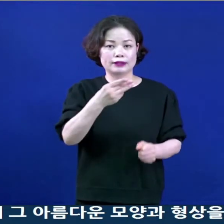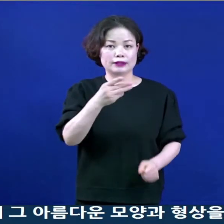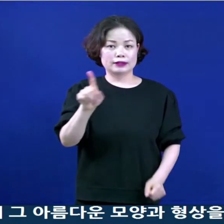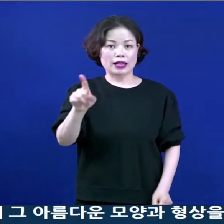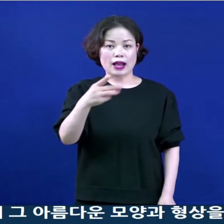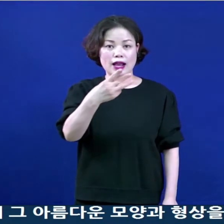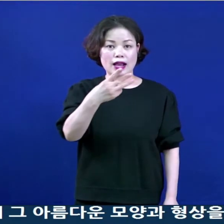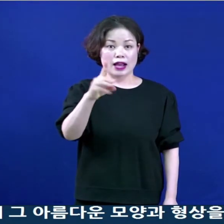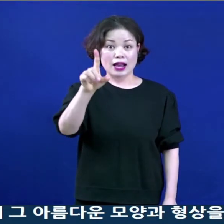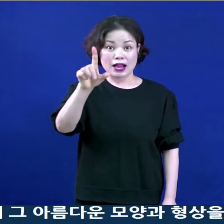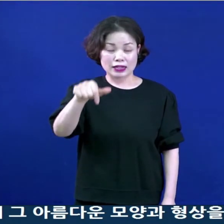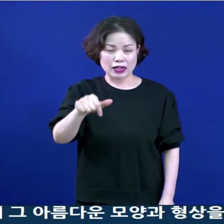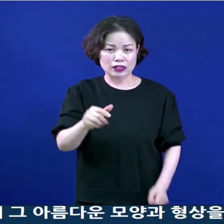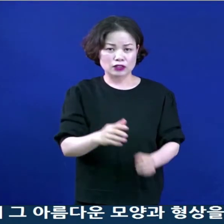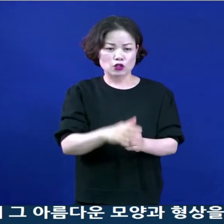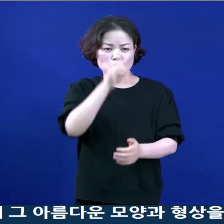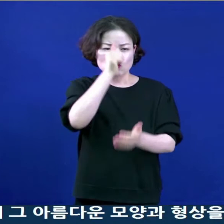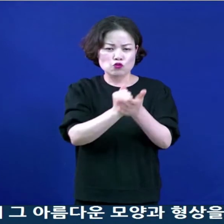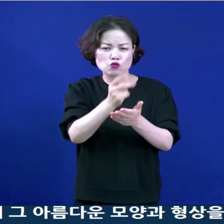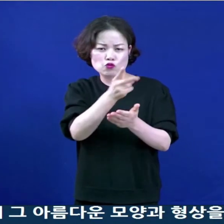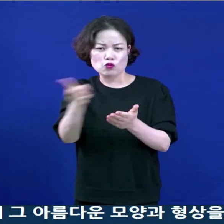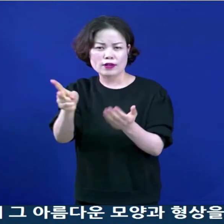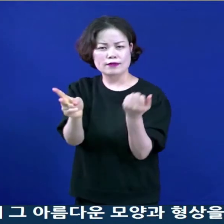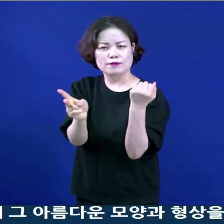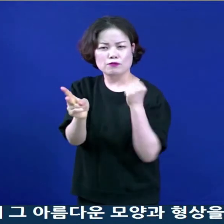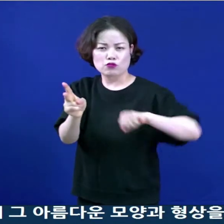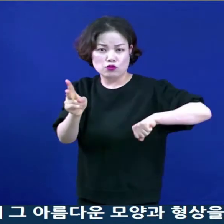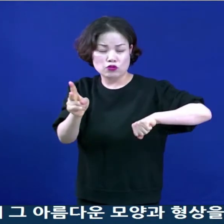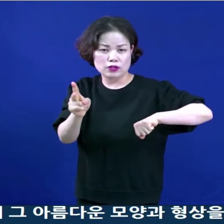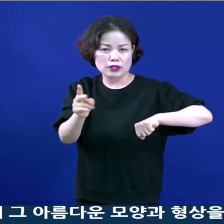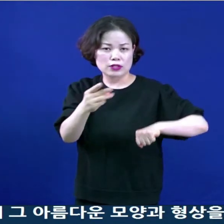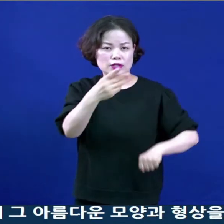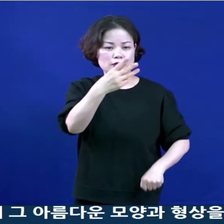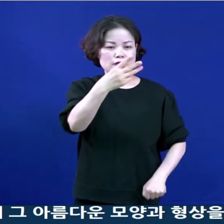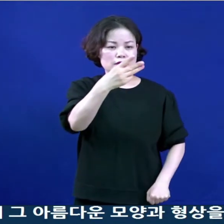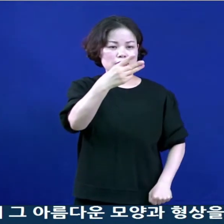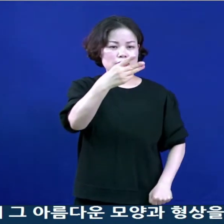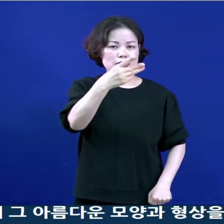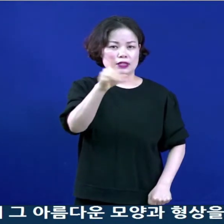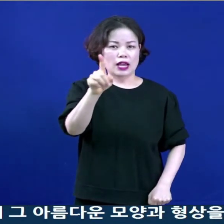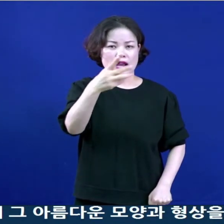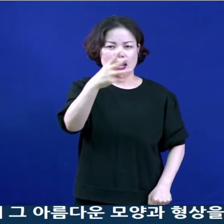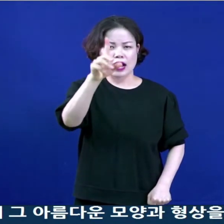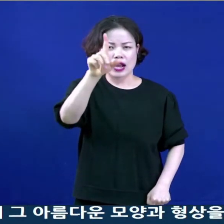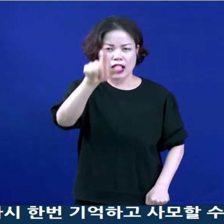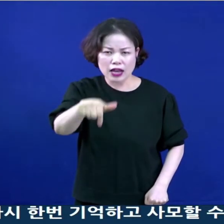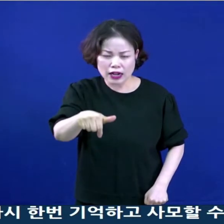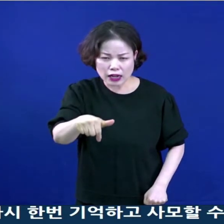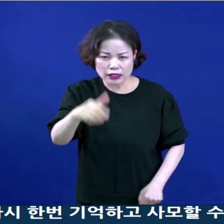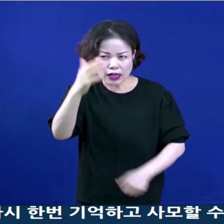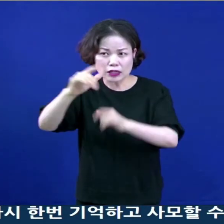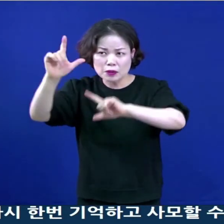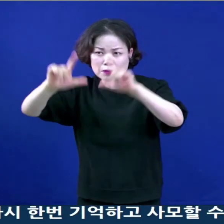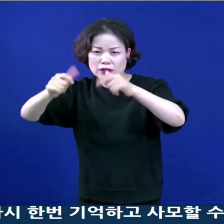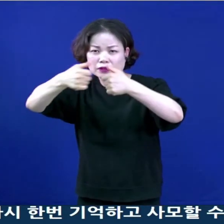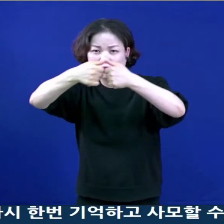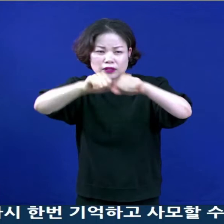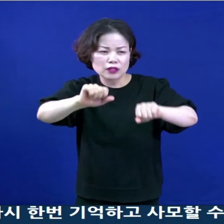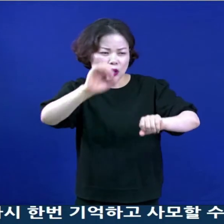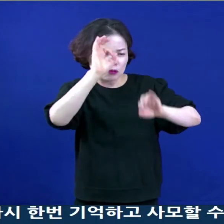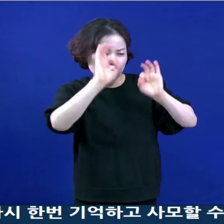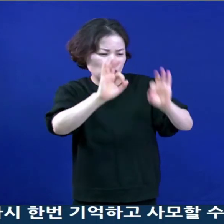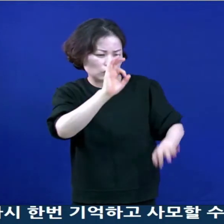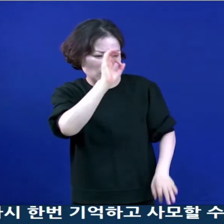죄는 불순종이었습니다. 죄는 관역에서 벗어난 겁니다. 타락은 하나님의 형상이 파괴된 겁니다. 그래서 보시기에 좋았던